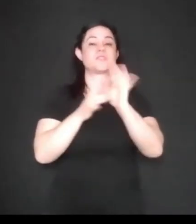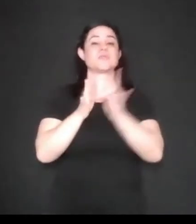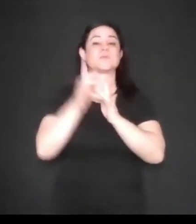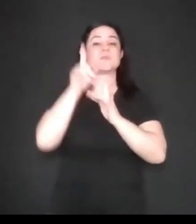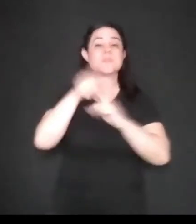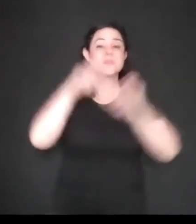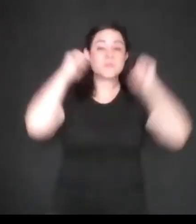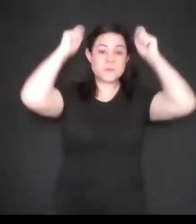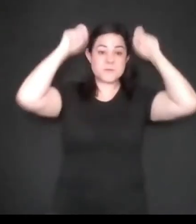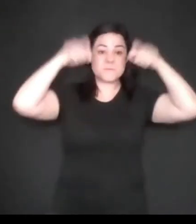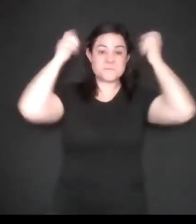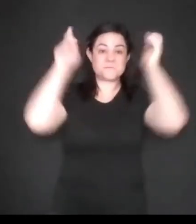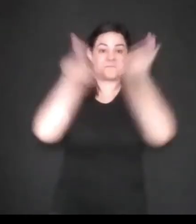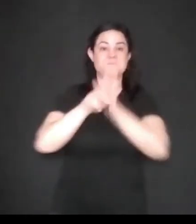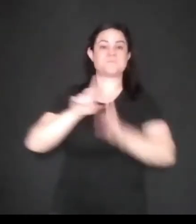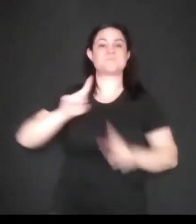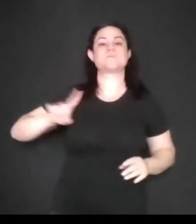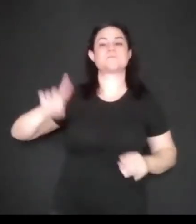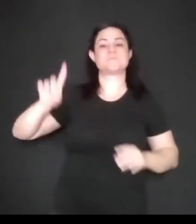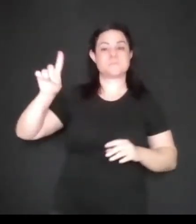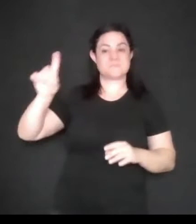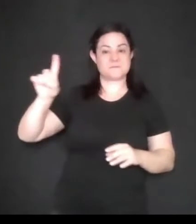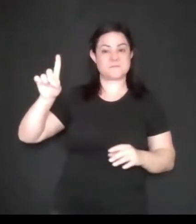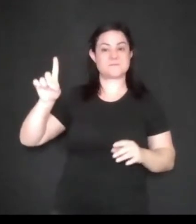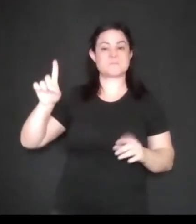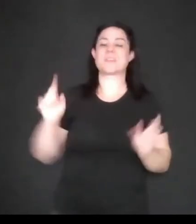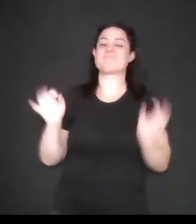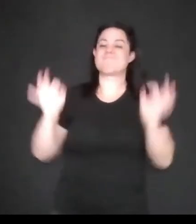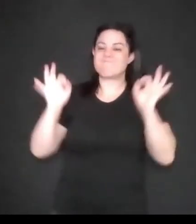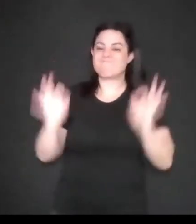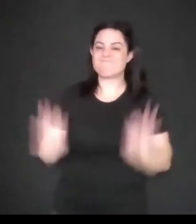a solução definitiva para o pecado.